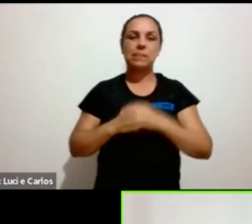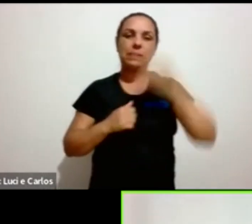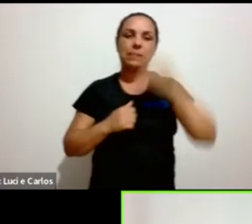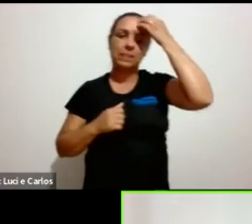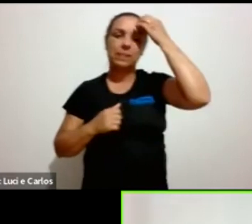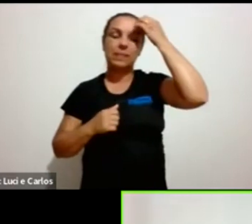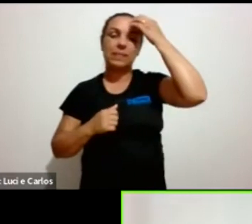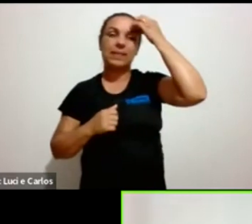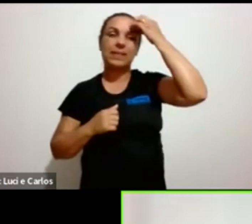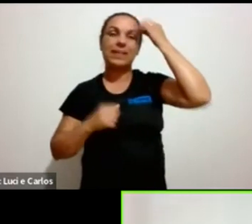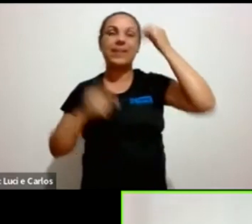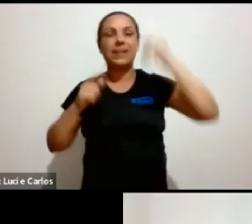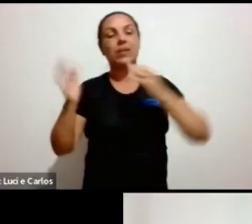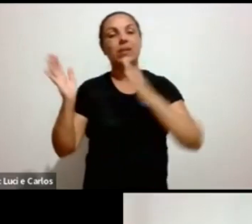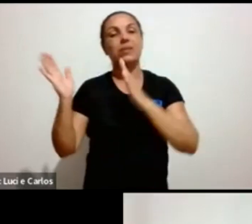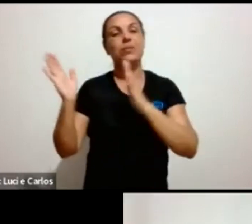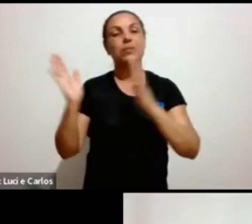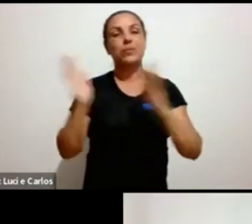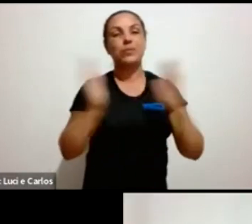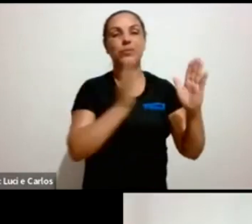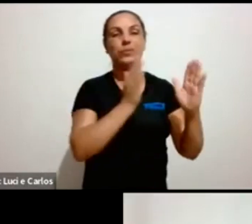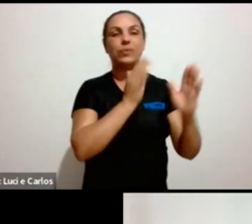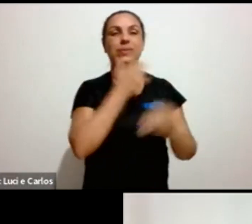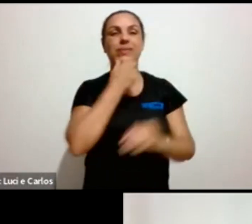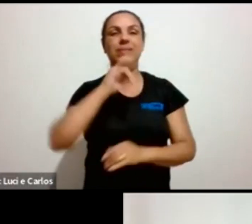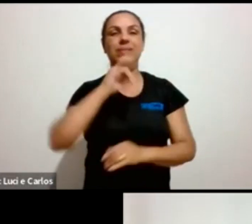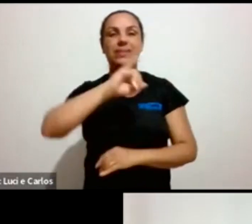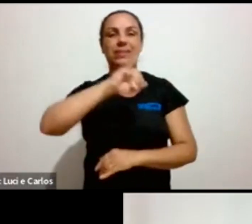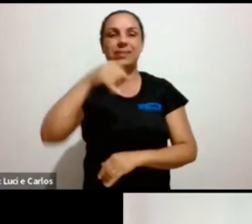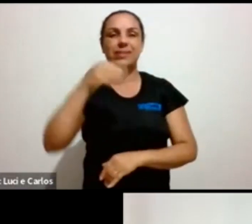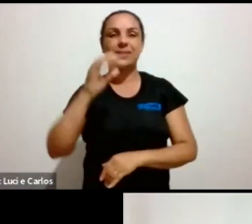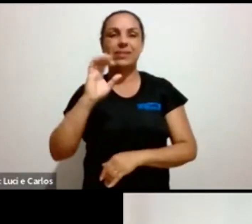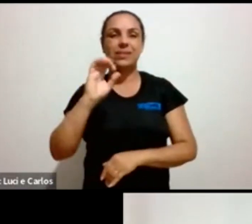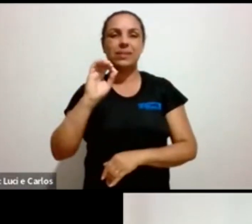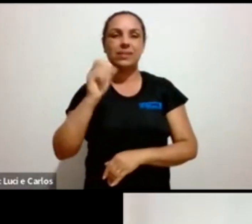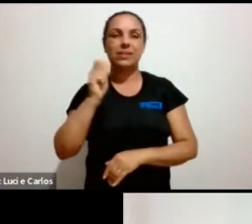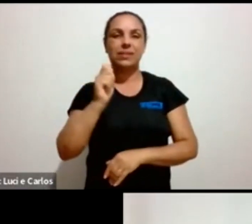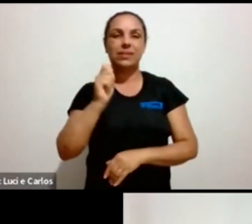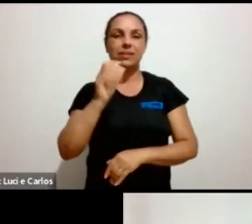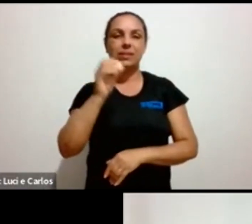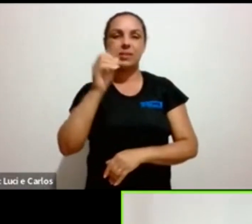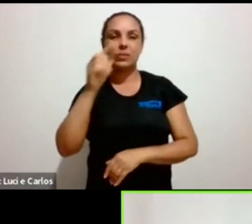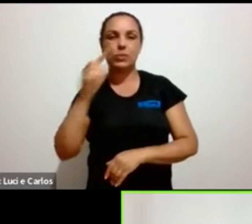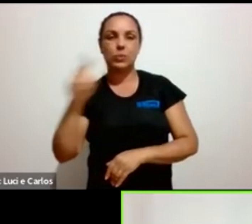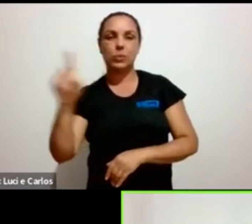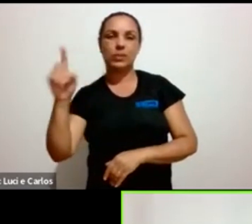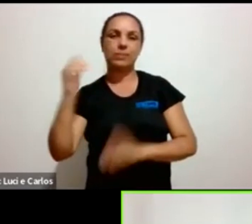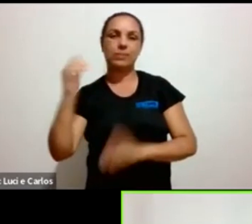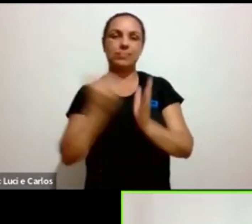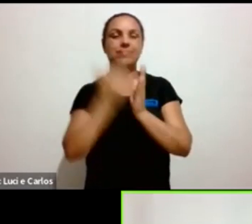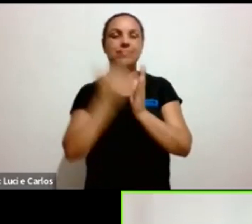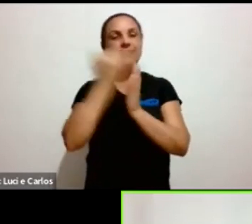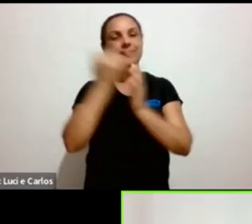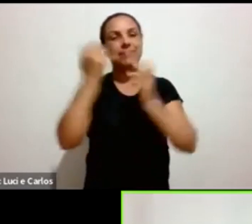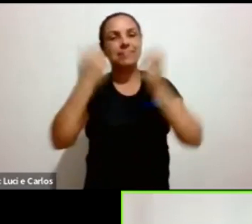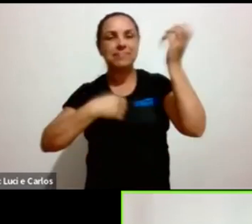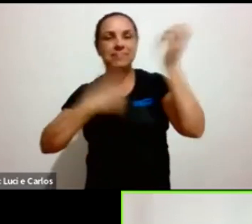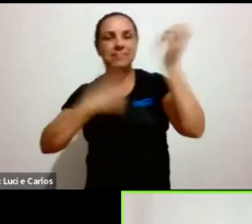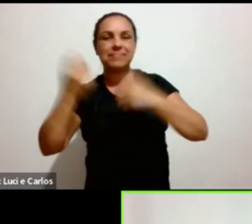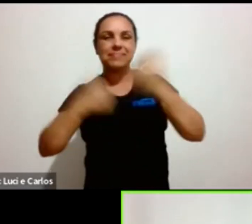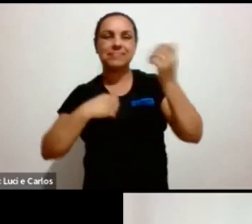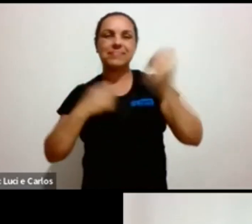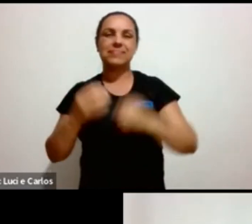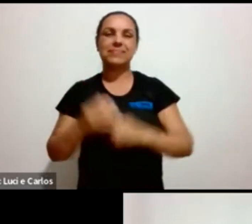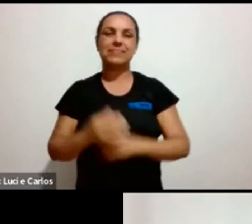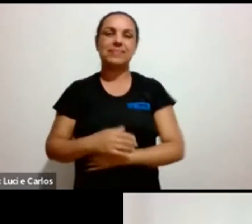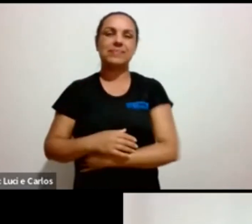falar Ô, com você. João, desculpa aí, João. Troquei as bolas aqui, é verdade. A Cláudia é outra parte. Então, Exato. O João do Vale,